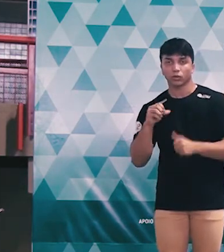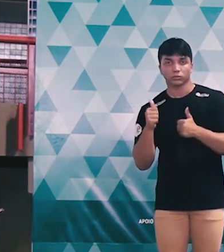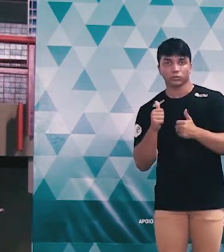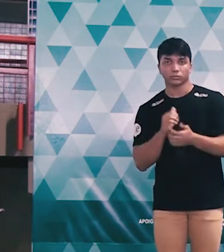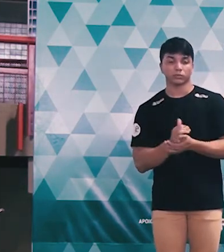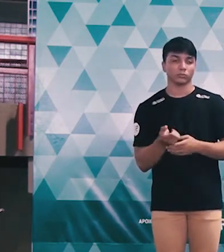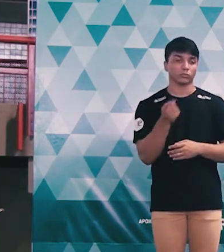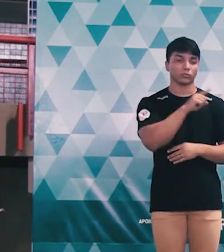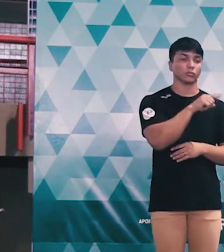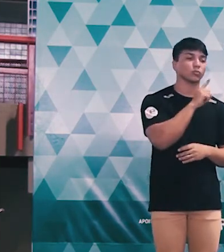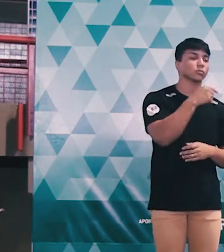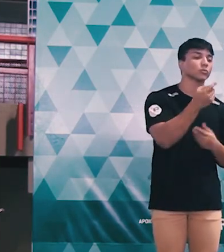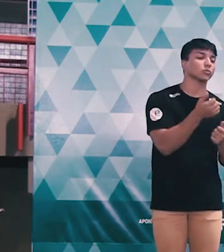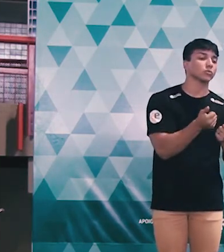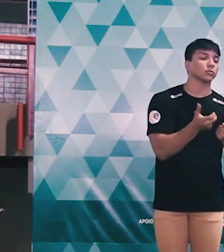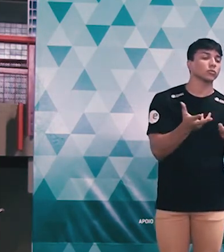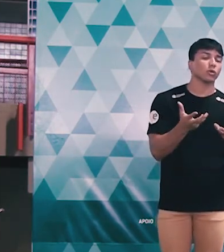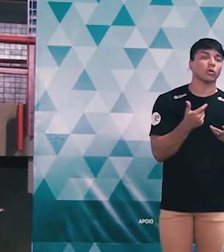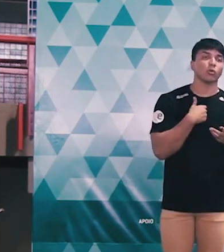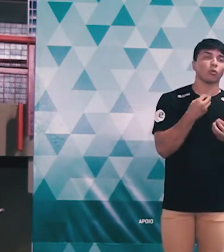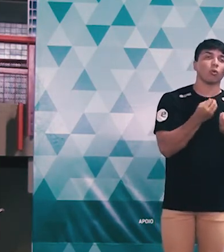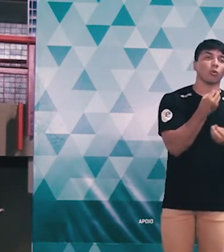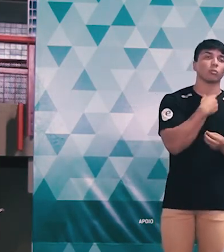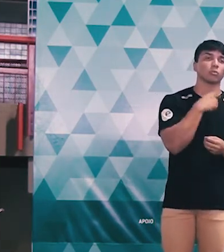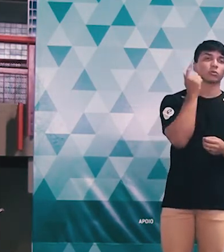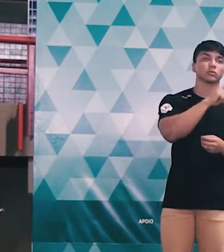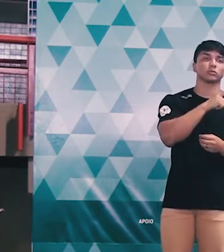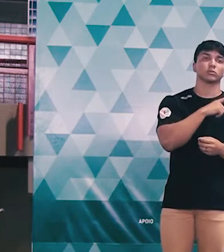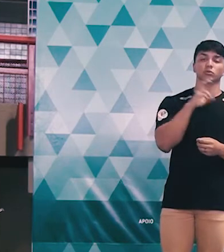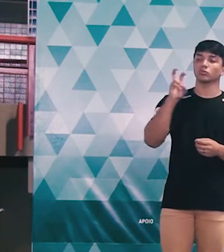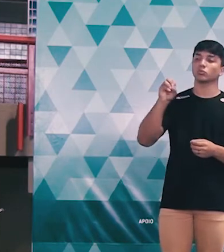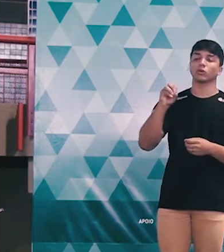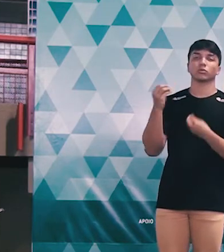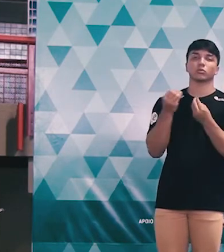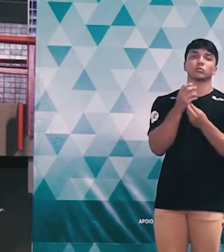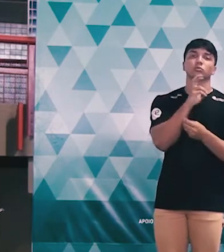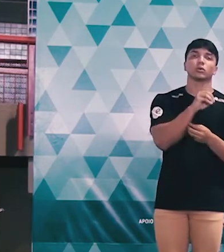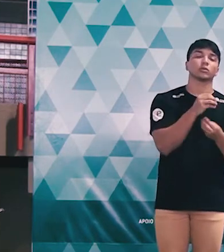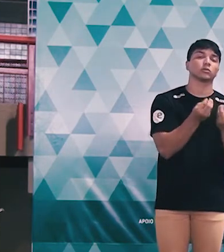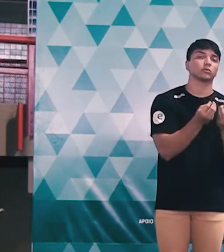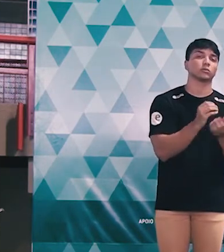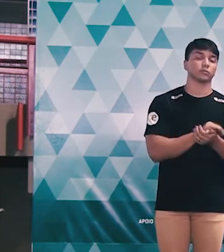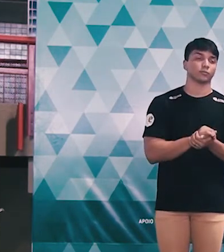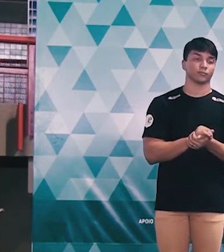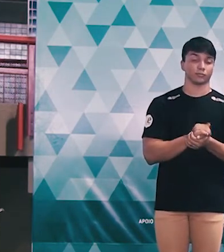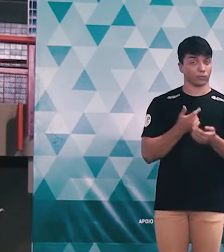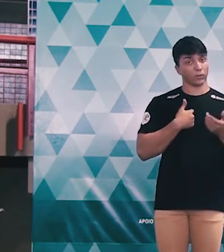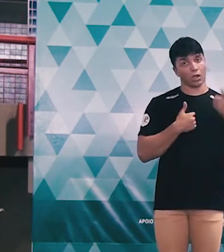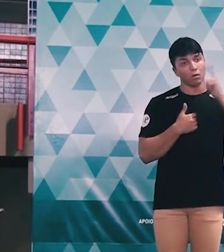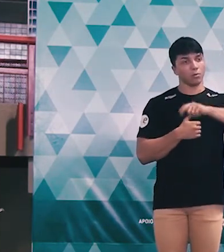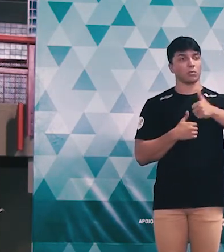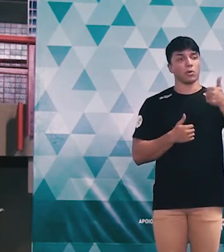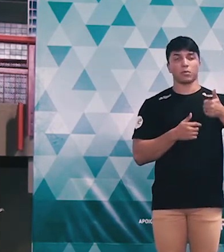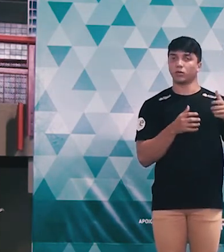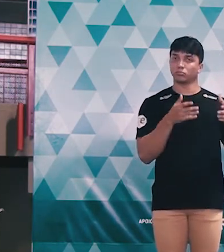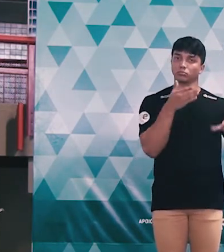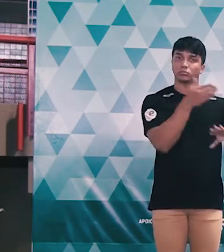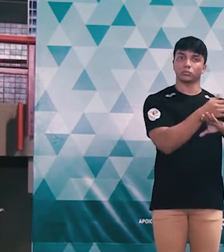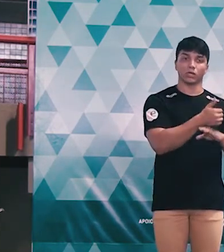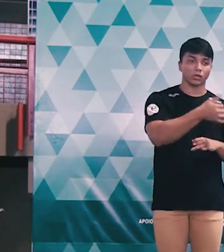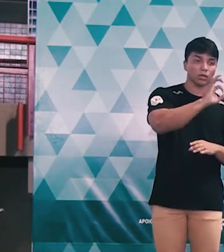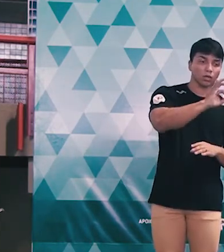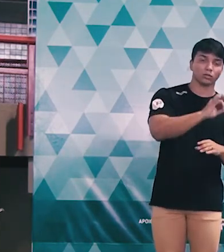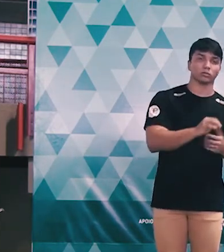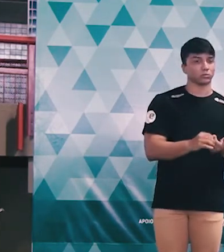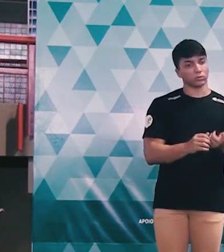pontos. Aí ele pergunta para o segundo atleta: como é que você conseguiu esses 50 pontos? Aí o atleta diz assim: ó, a primeira partida que eu entrei eu fiz